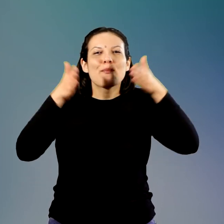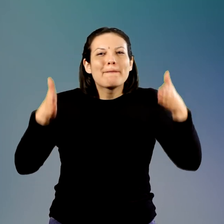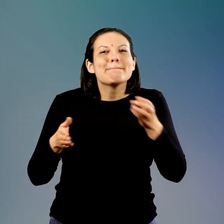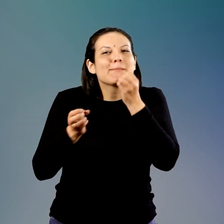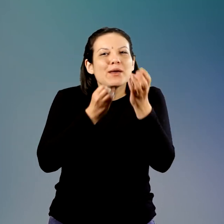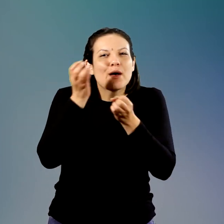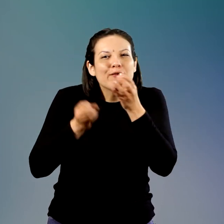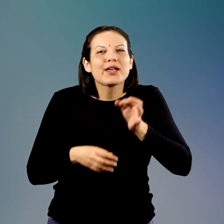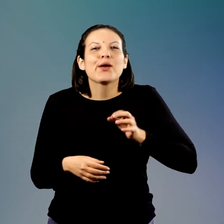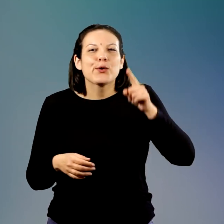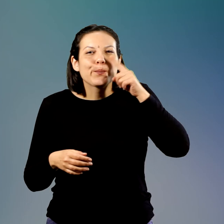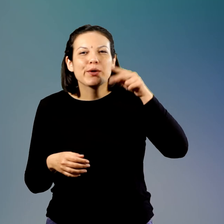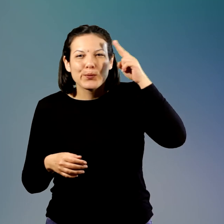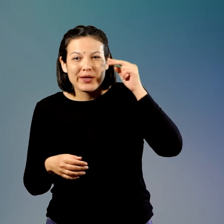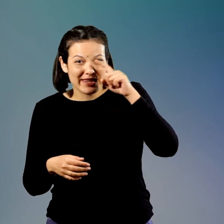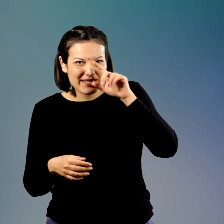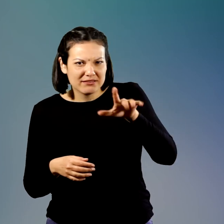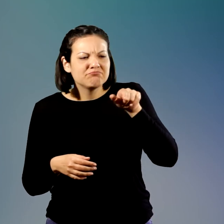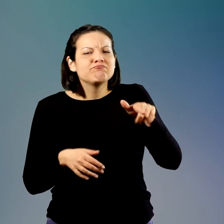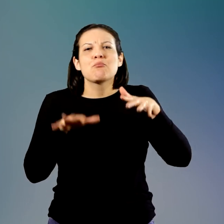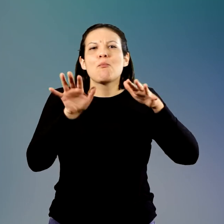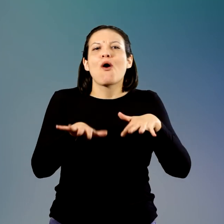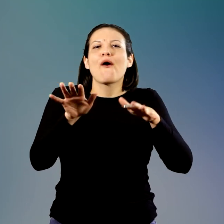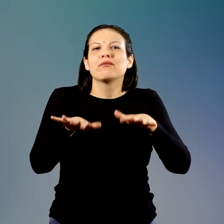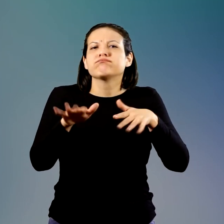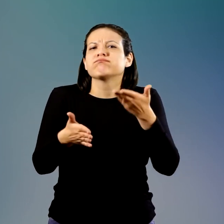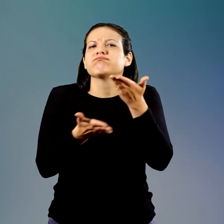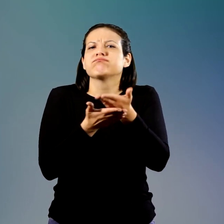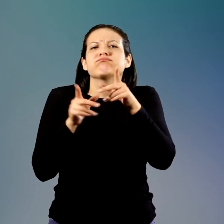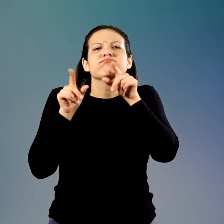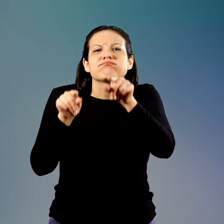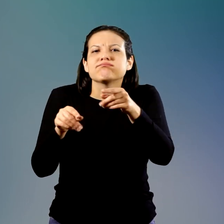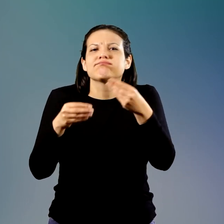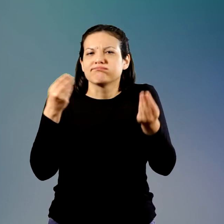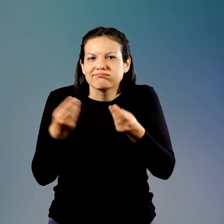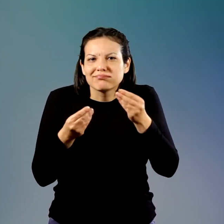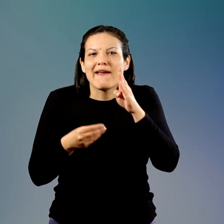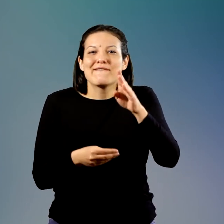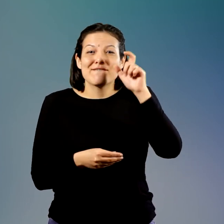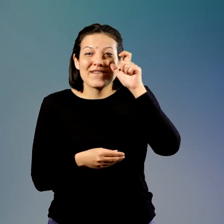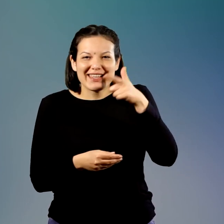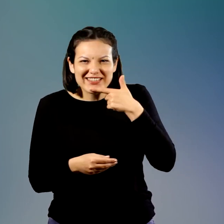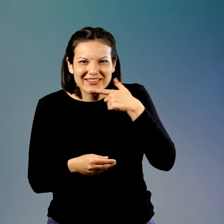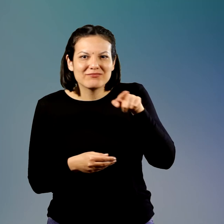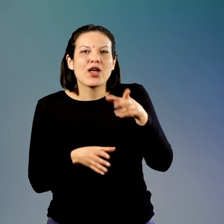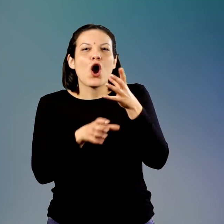1975 en las movilizaciones que reclamaban el best boleto